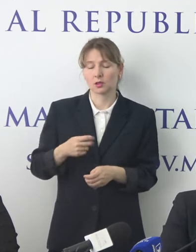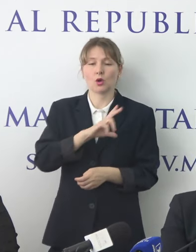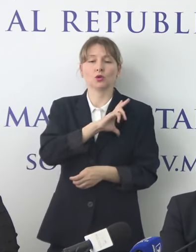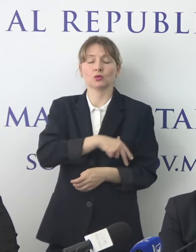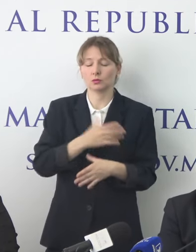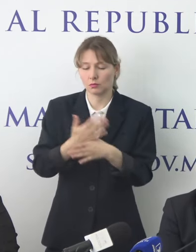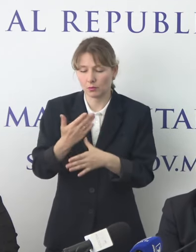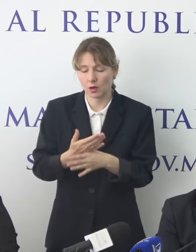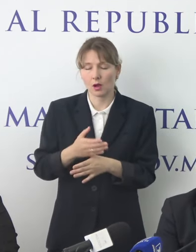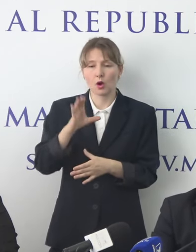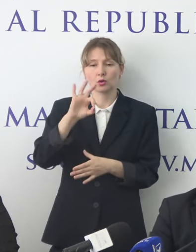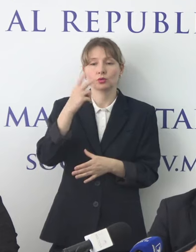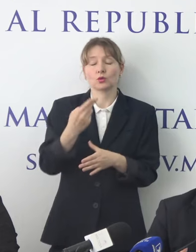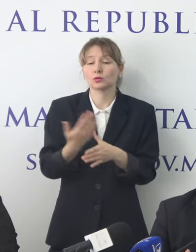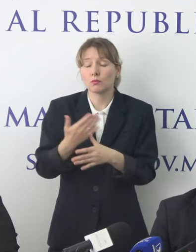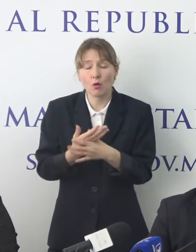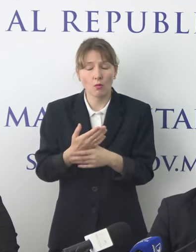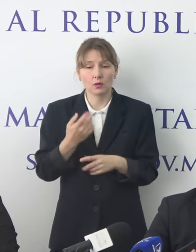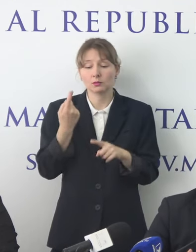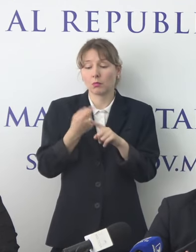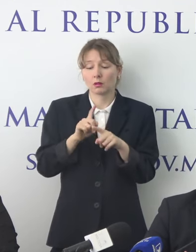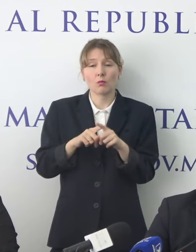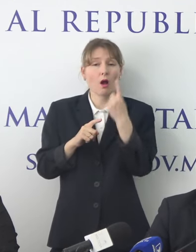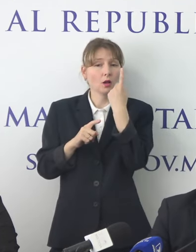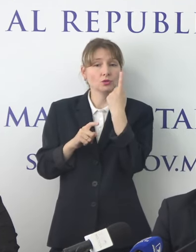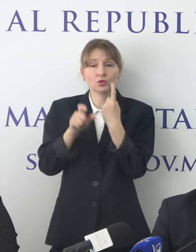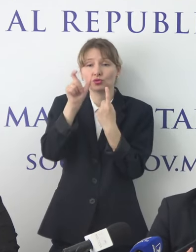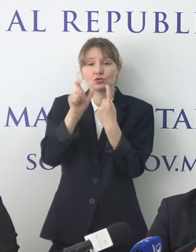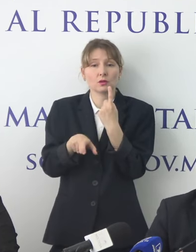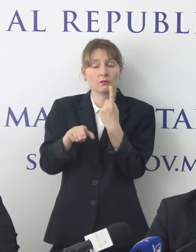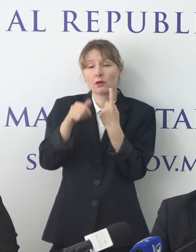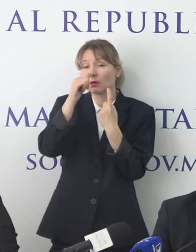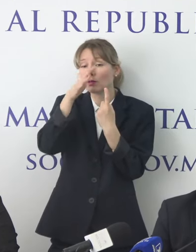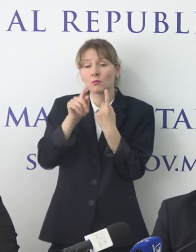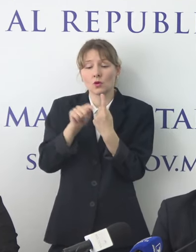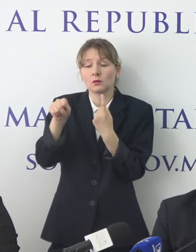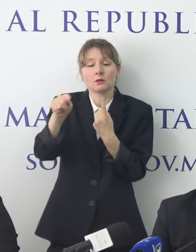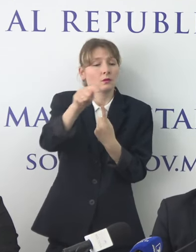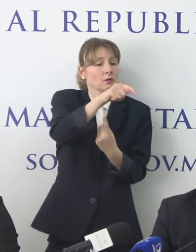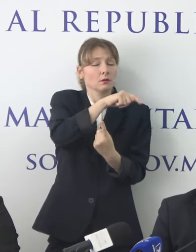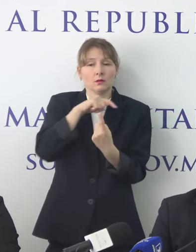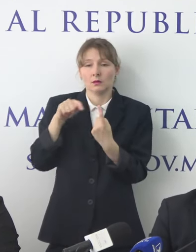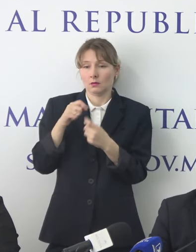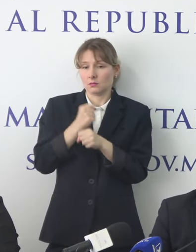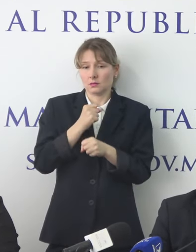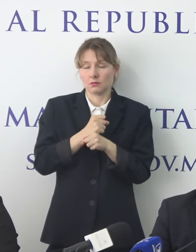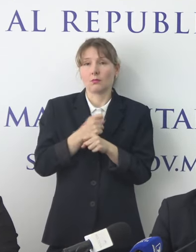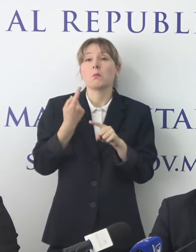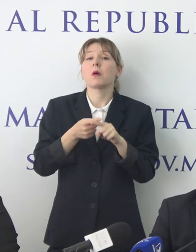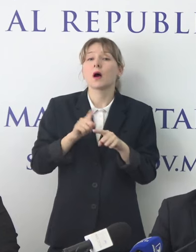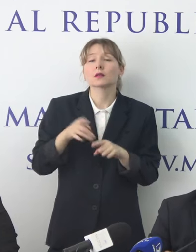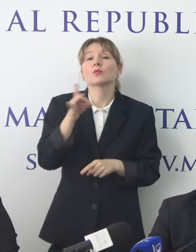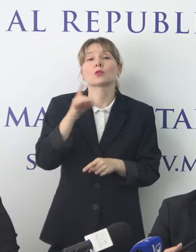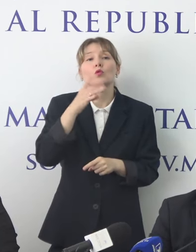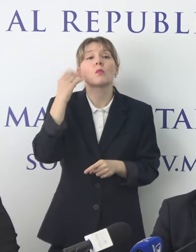de servicii sociale și mai departe. Deci nu poți face față la atâtea cazuri. Da? Deci în Republica Moldova avem